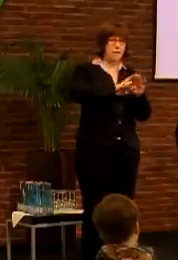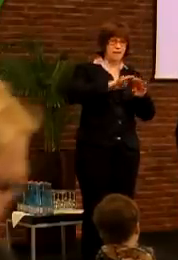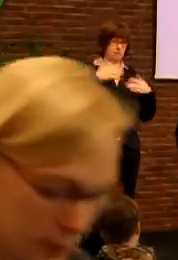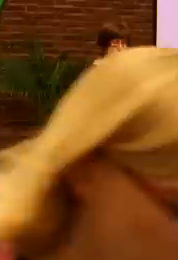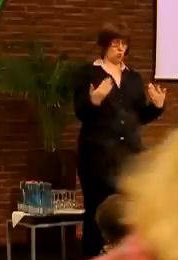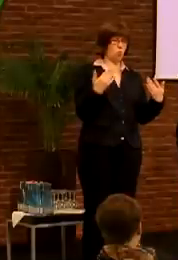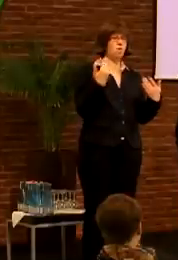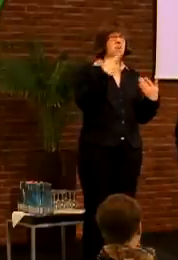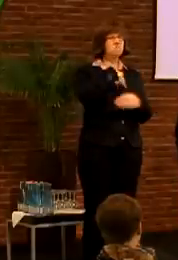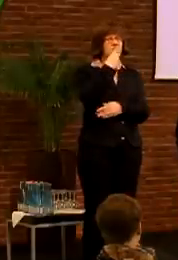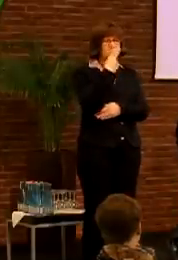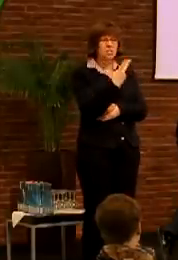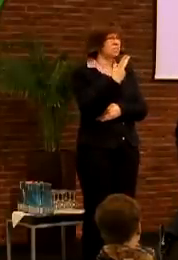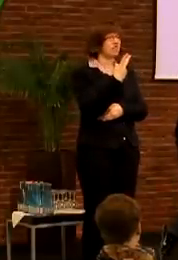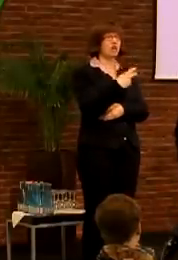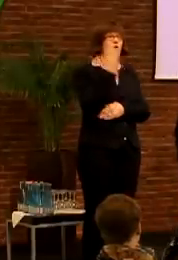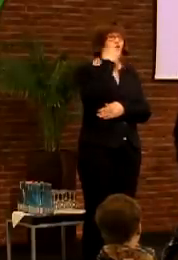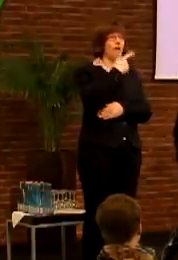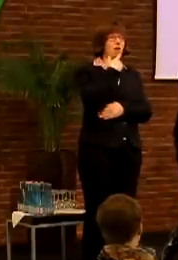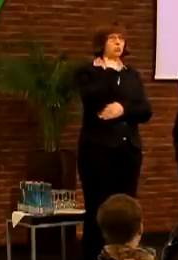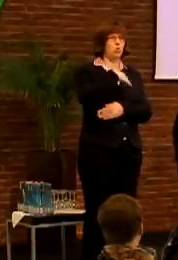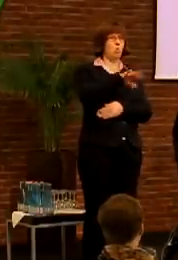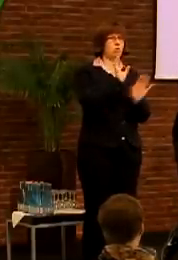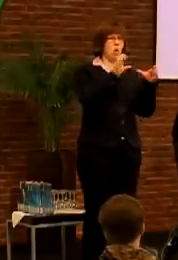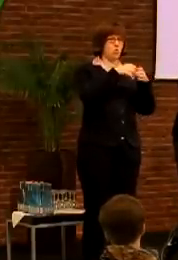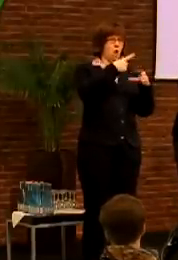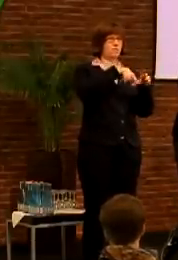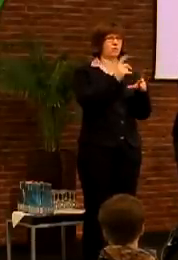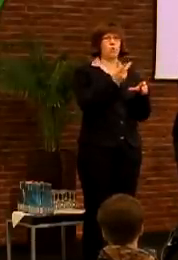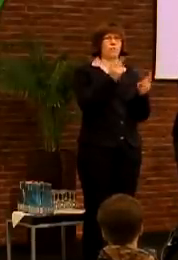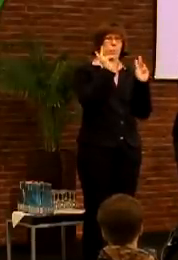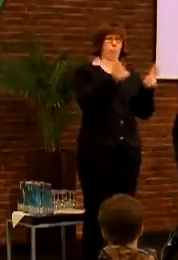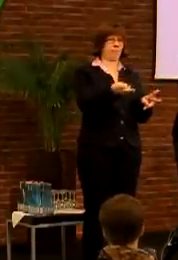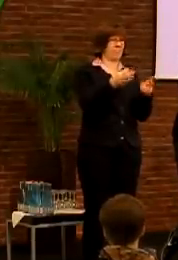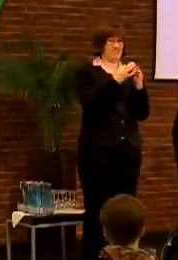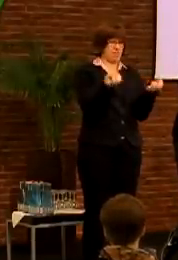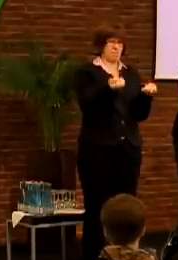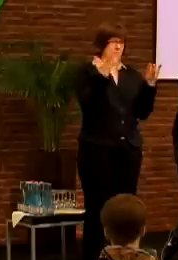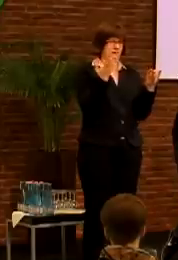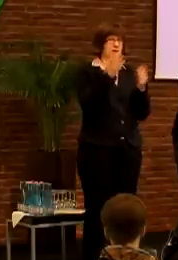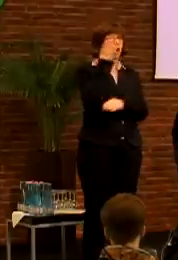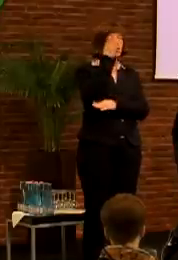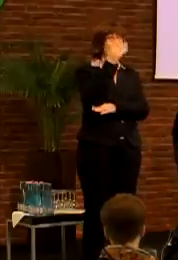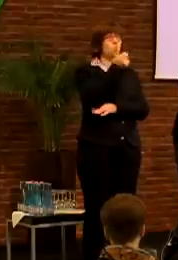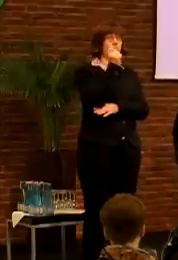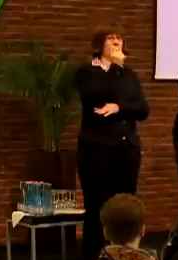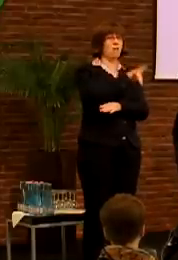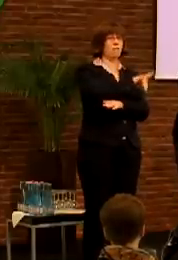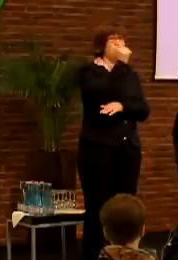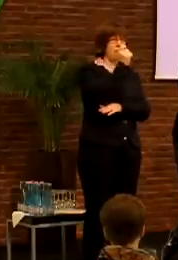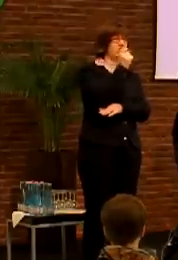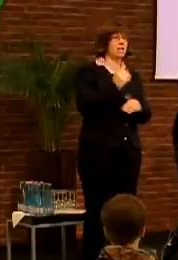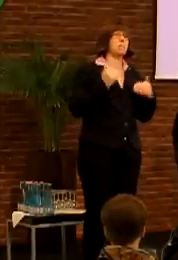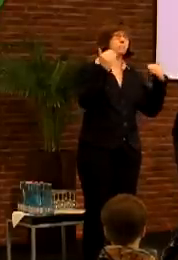anstehen, begegnen wir einer schwarz-roten Koalition im Schlummermodus. Die Zukunft von Tegel